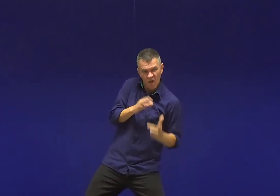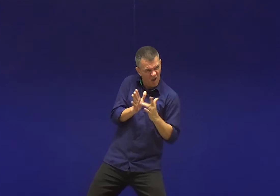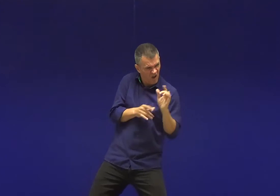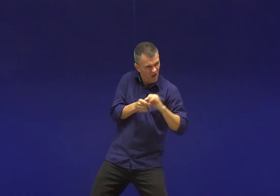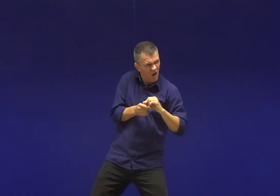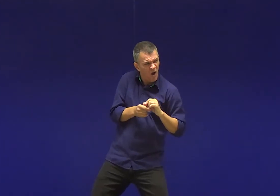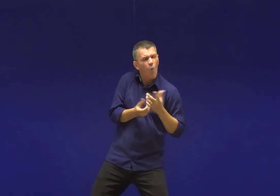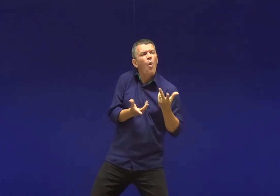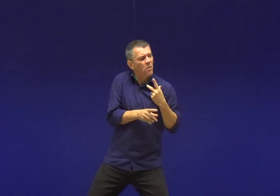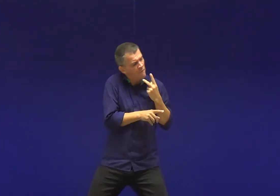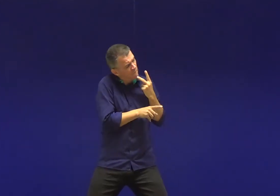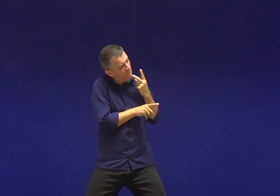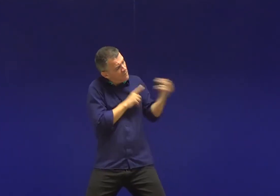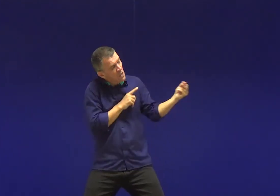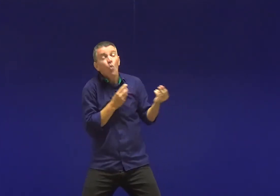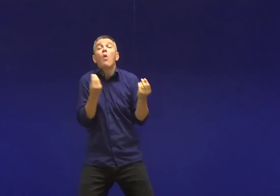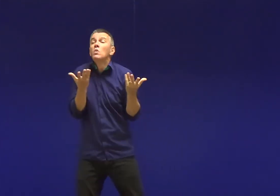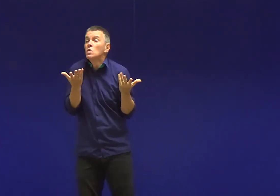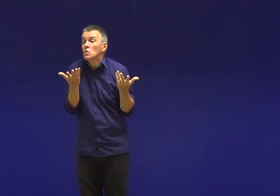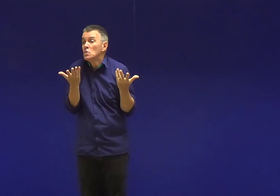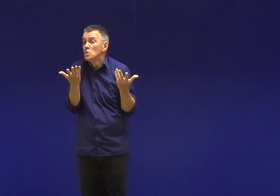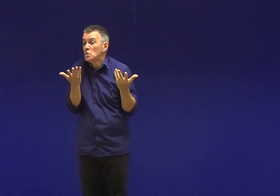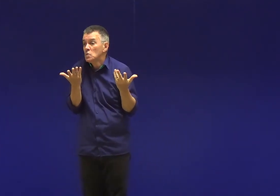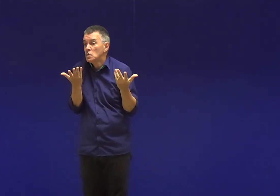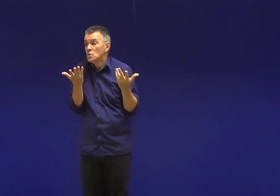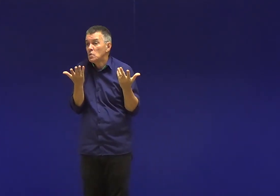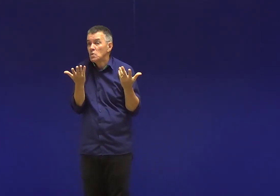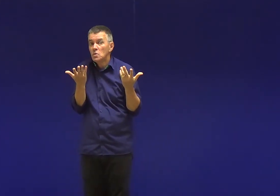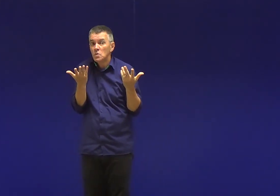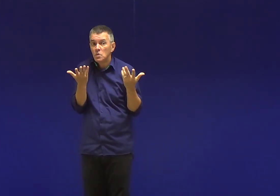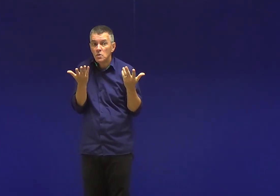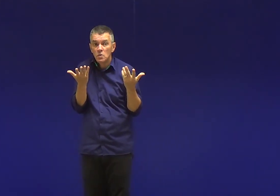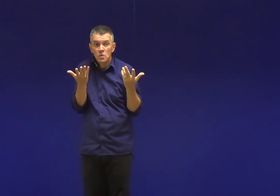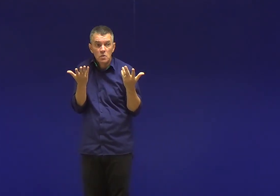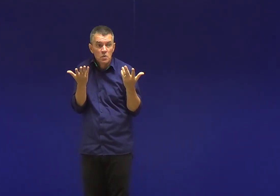Mas Jesus pecou? Como que ele venceu o mal?